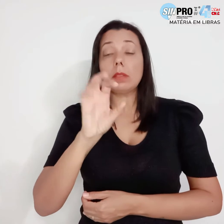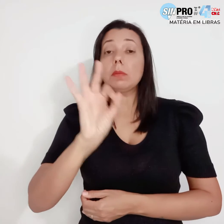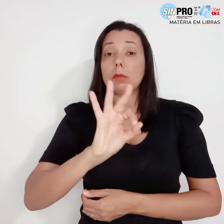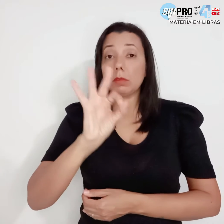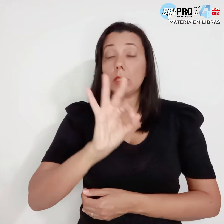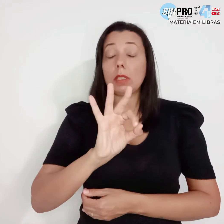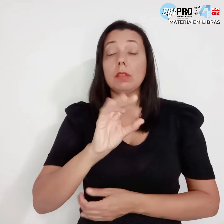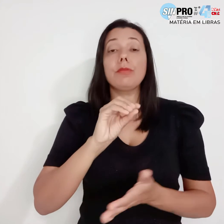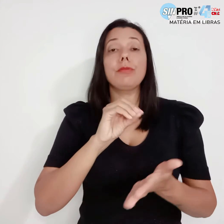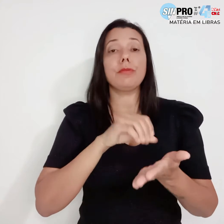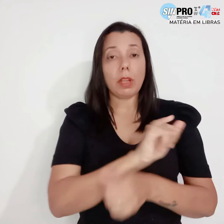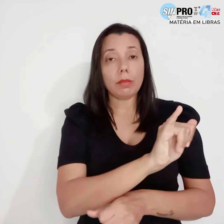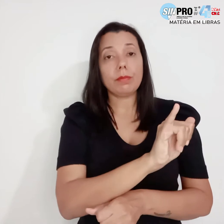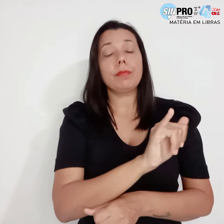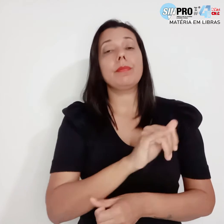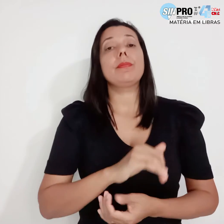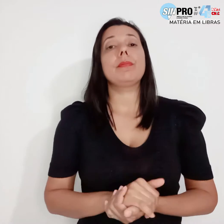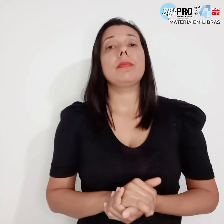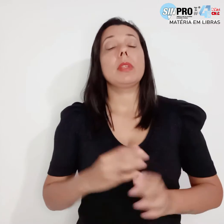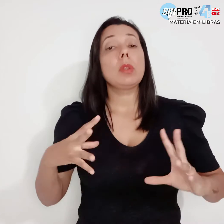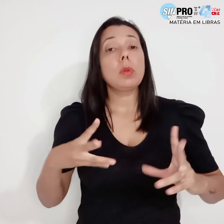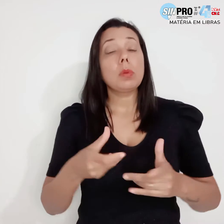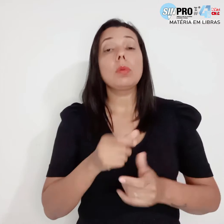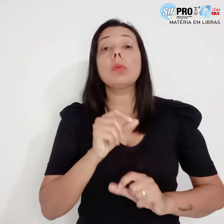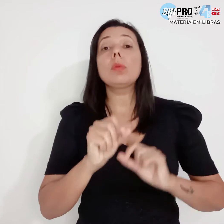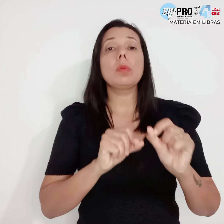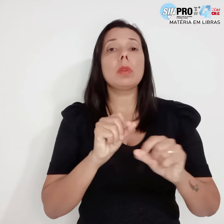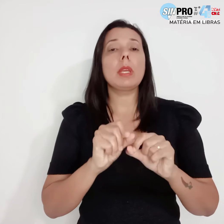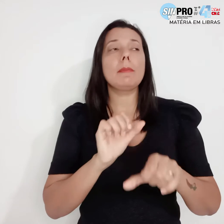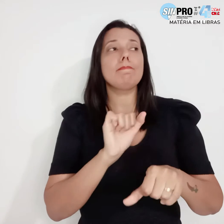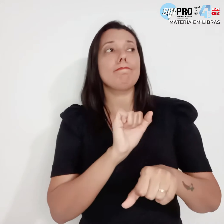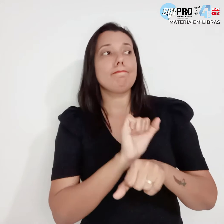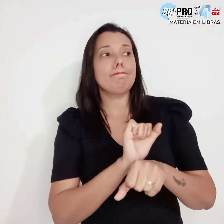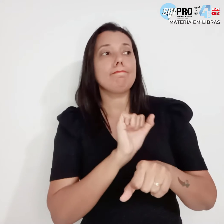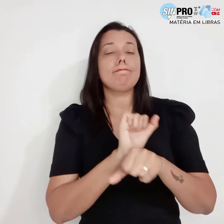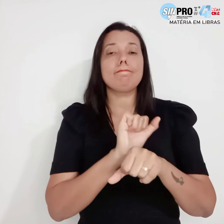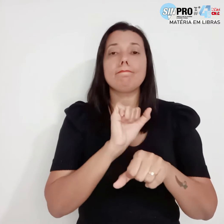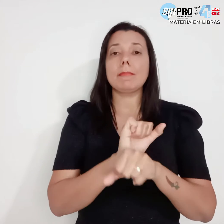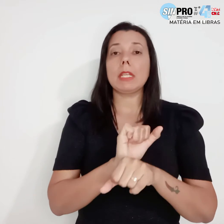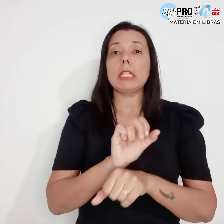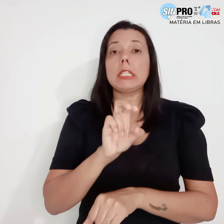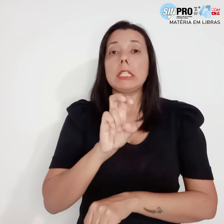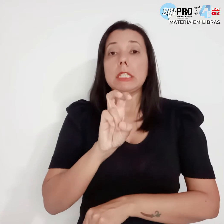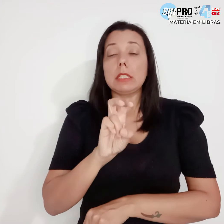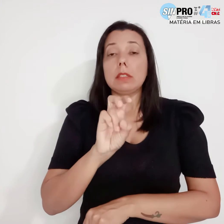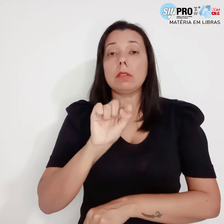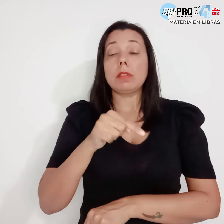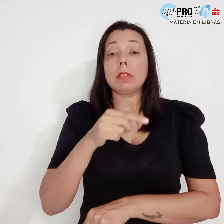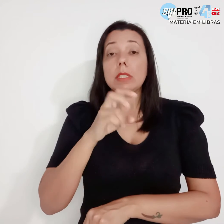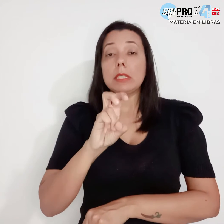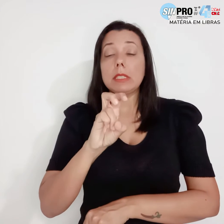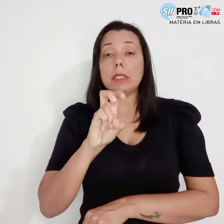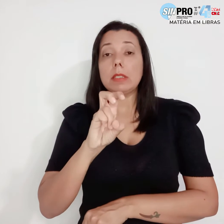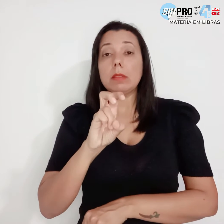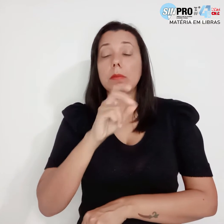55,3%, faltaram. Ao todo, eram esperados 5,5 milhões de